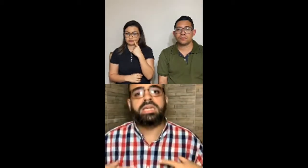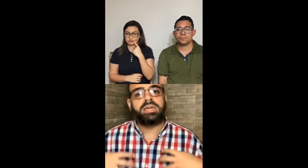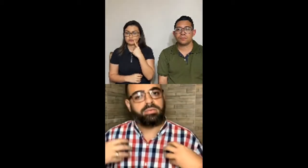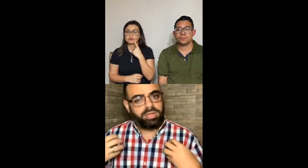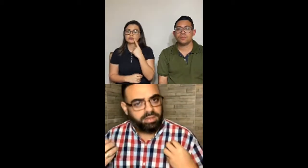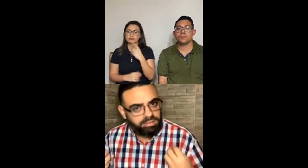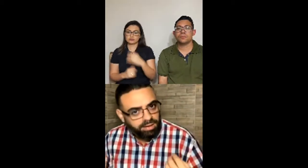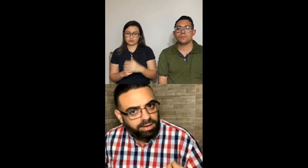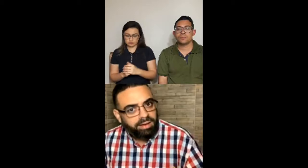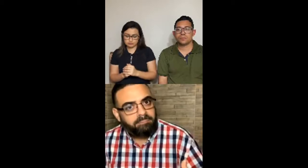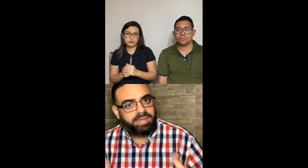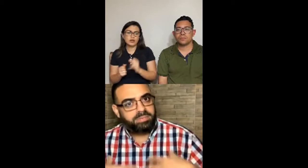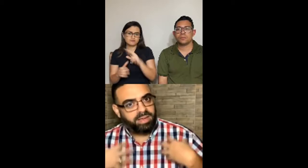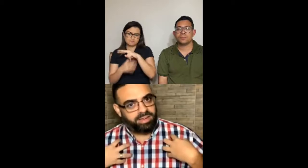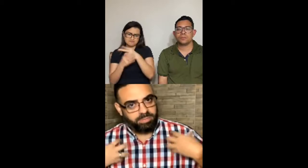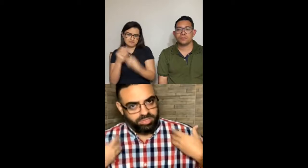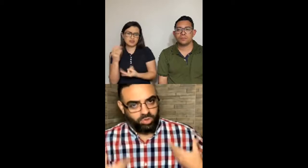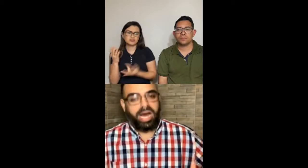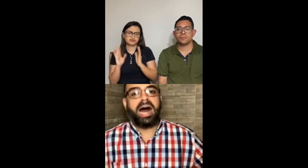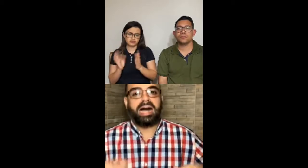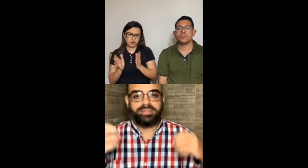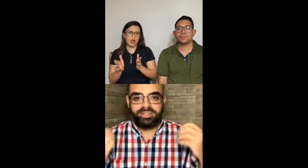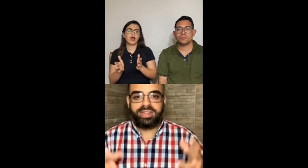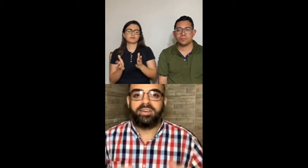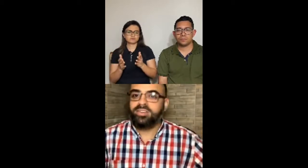domingo. Um mais velho, mais assim,